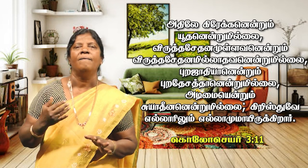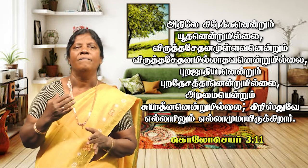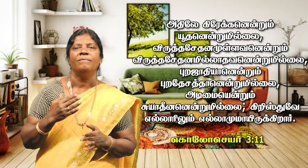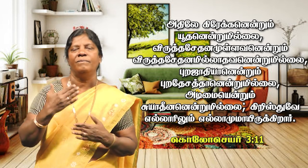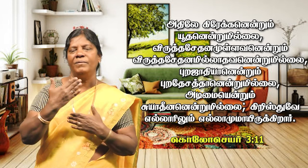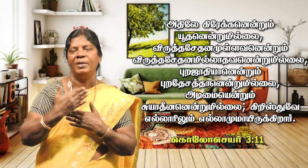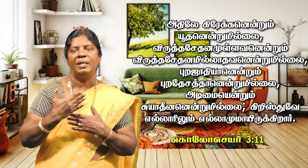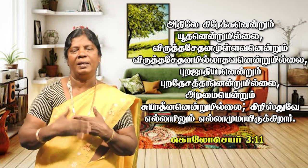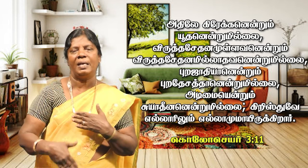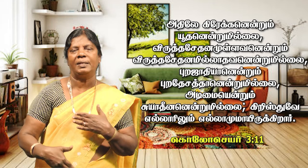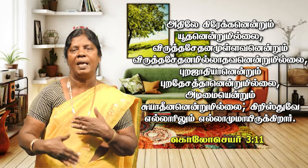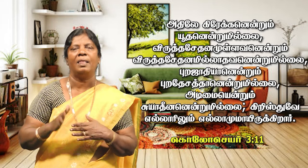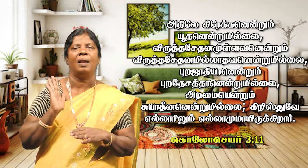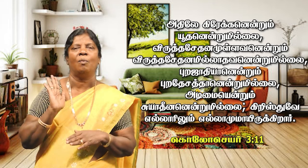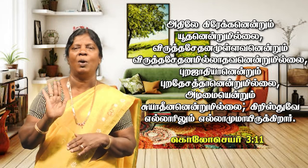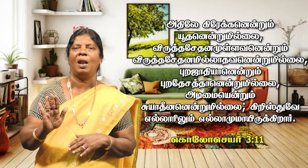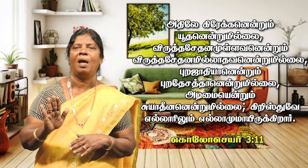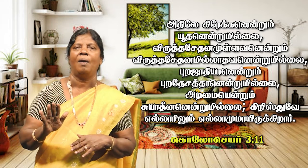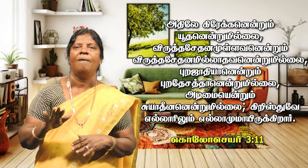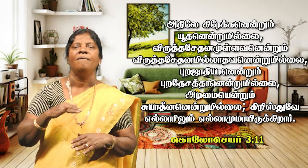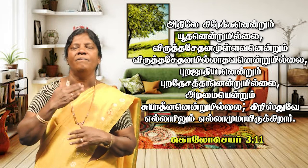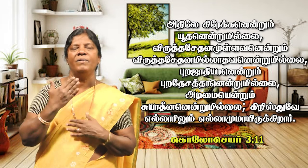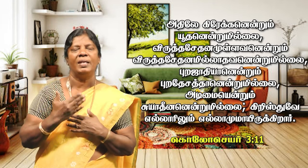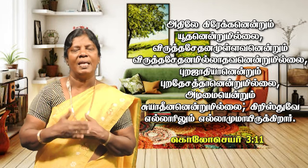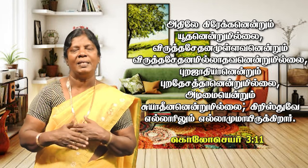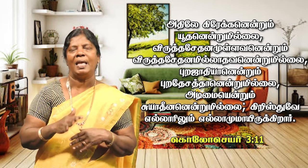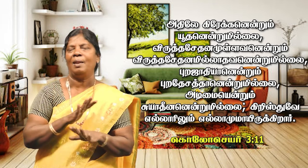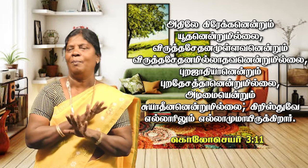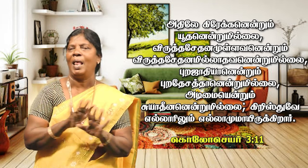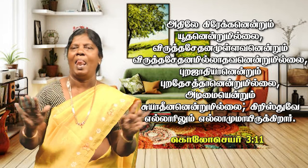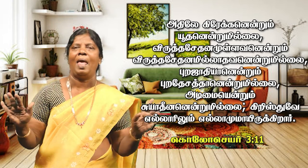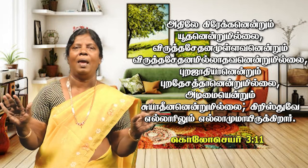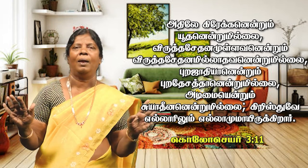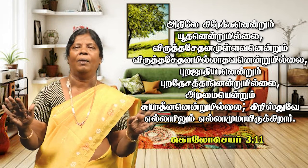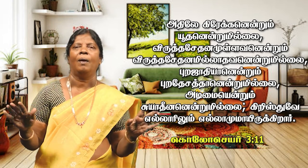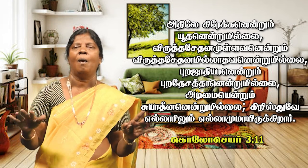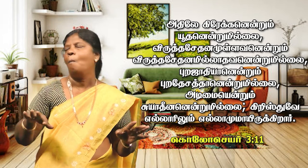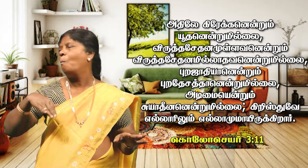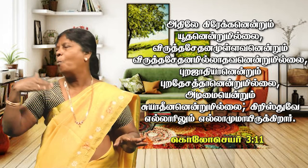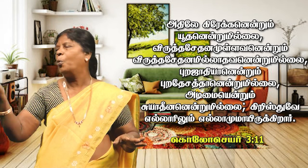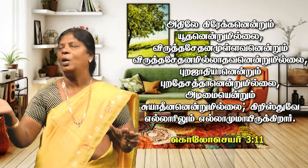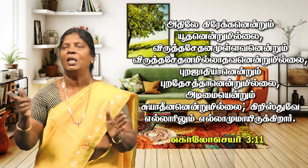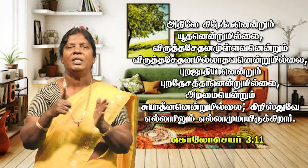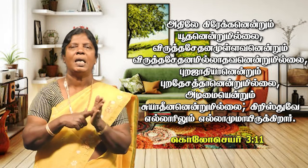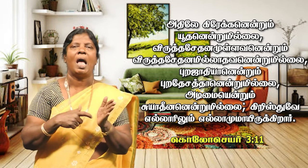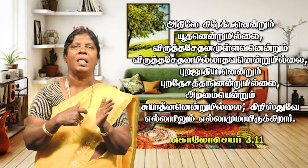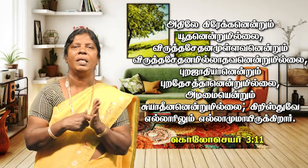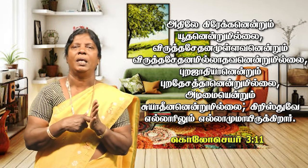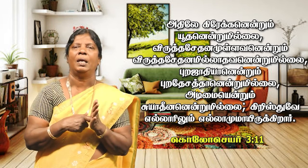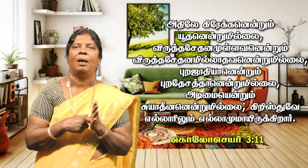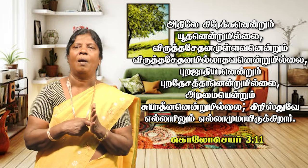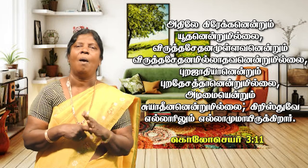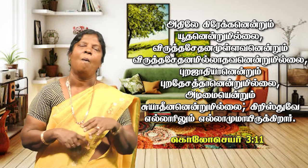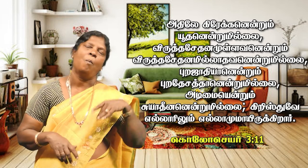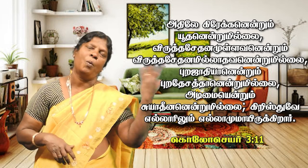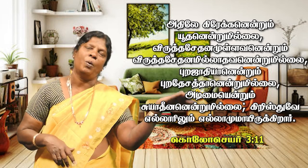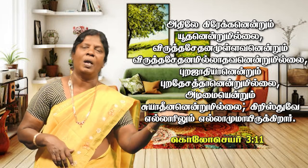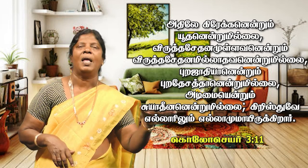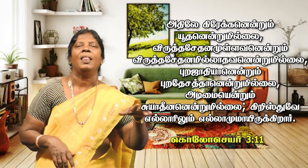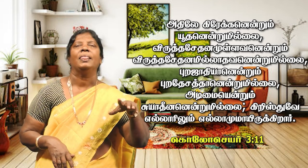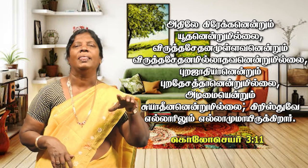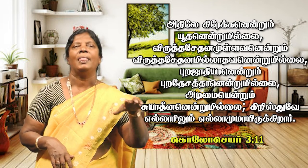சேதனம் உள்ளவன் என்றும் விருத்த சேதனம் இல்லாதவன் என்றும் இல்லை, புற ஜாதியான் என்றும்